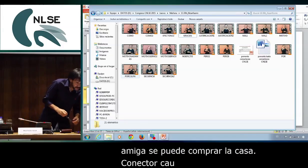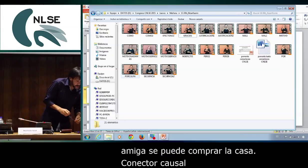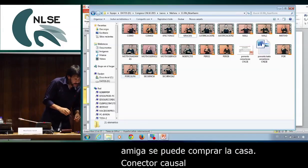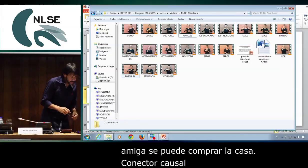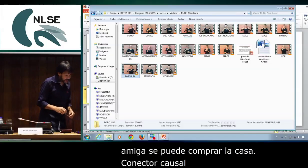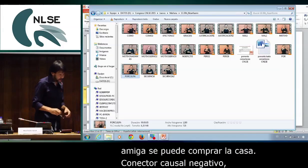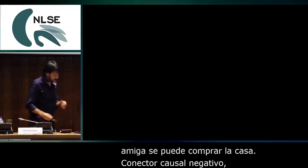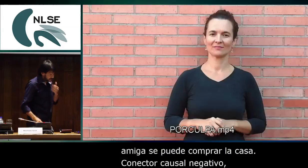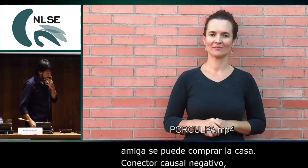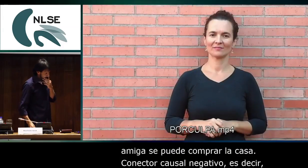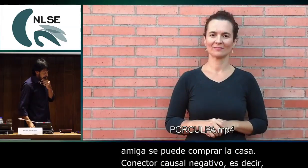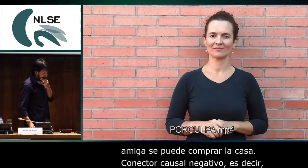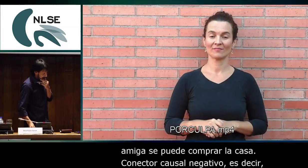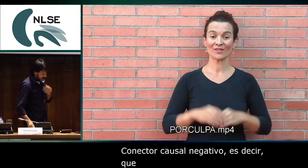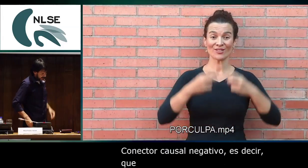culpa.